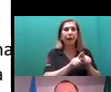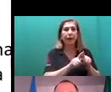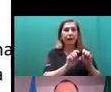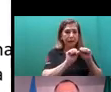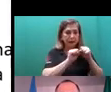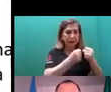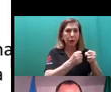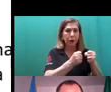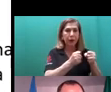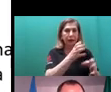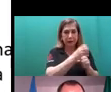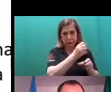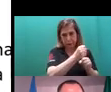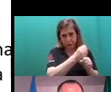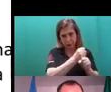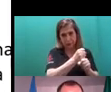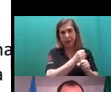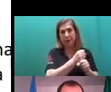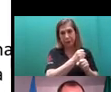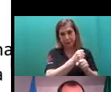da produção. Respecto